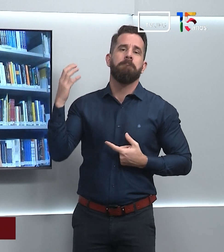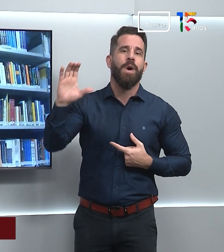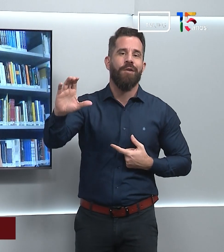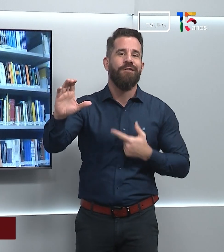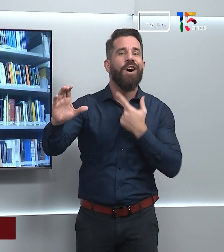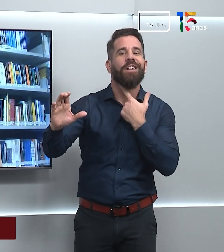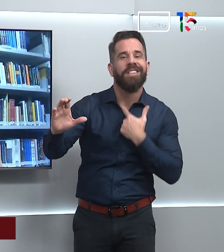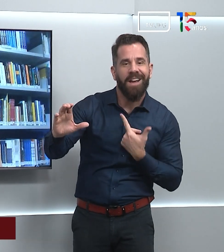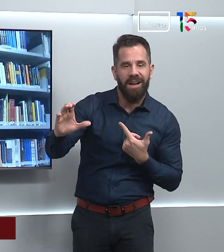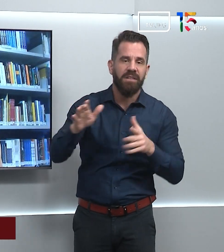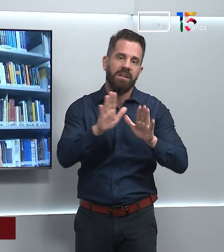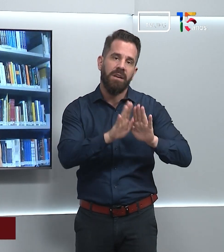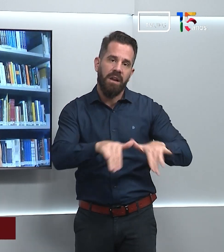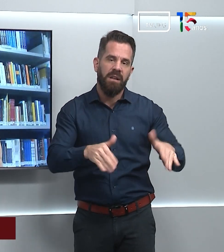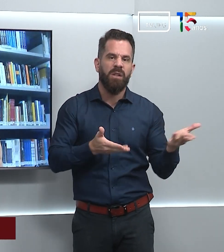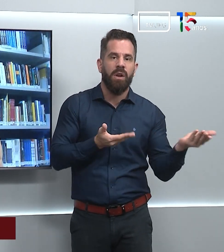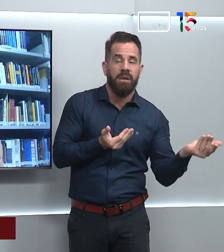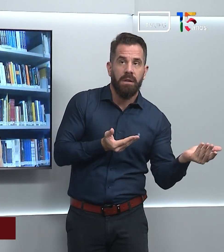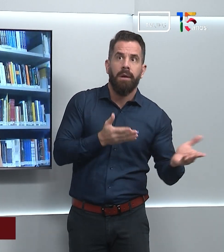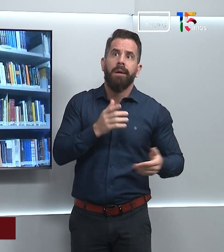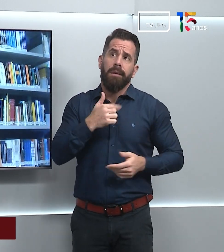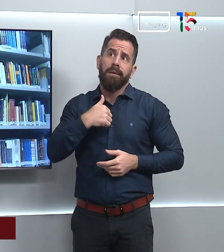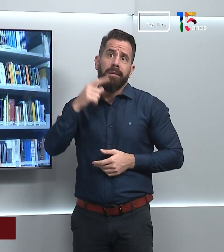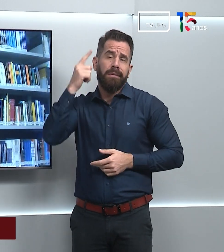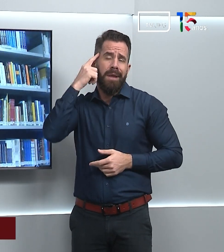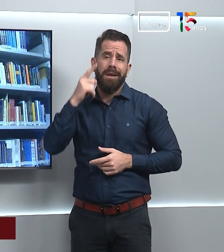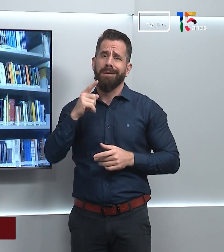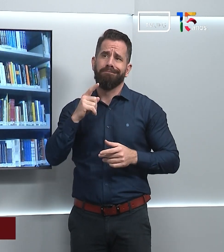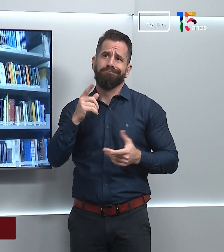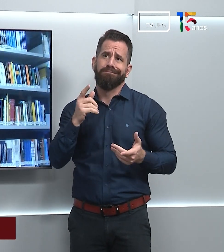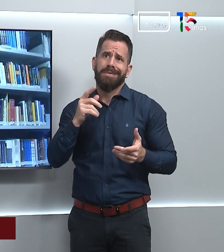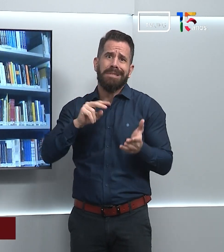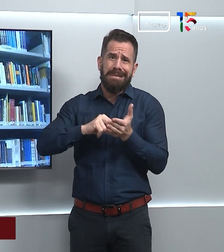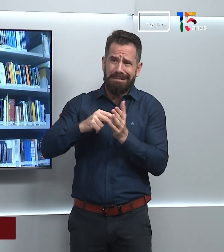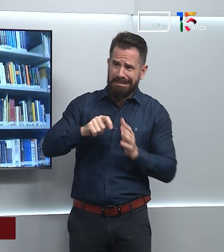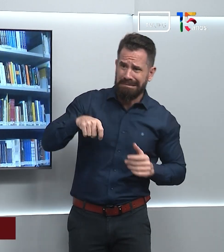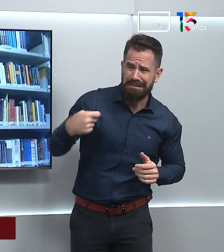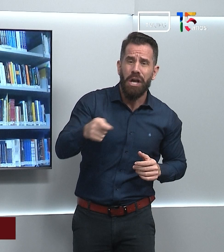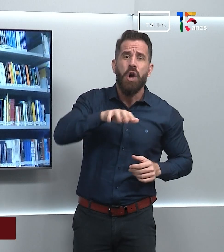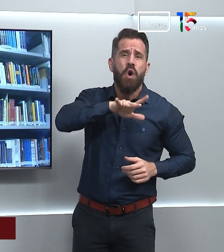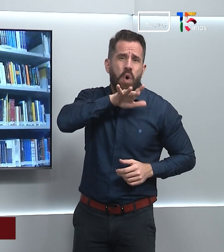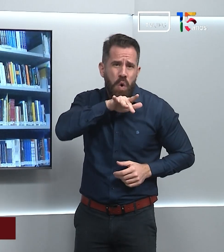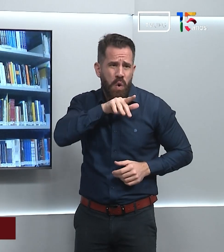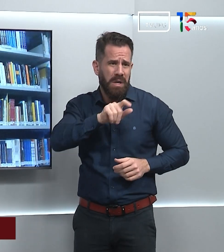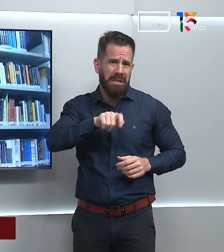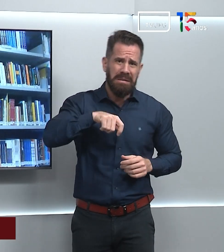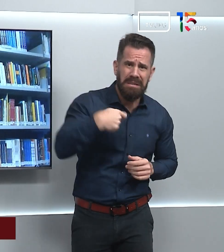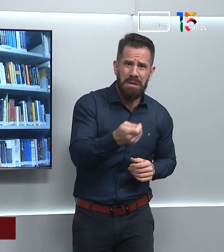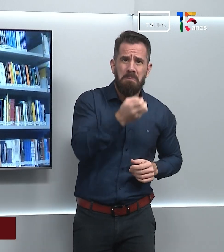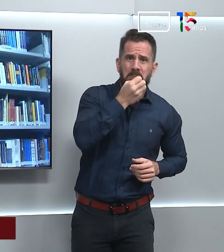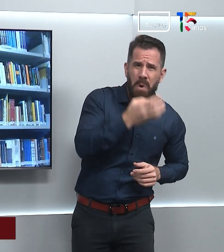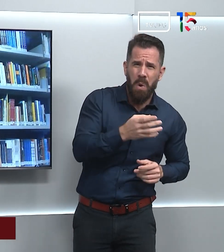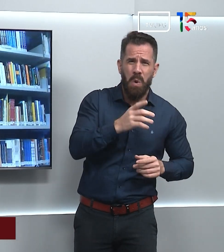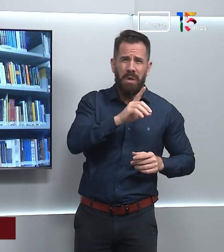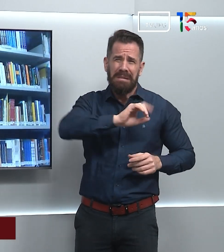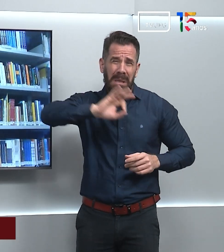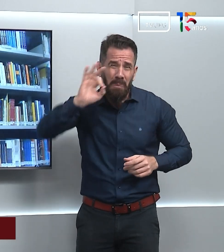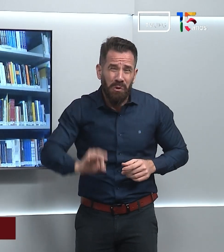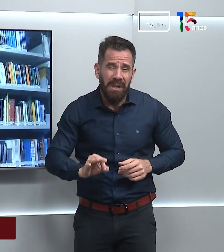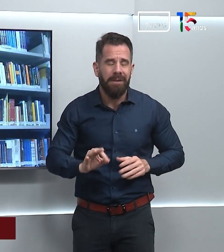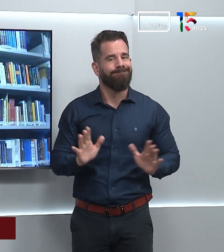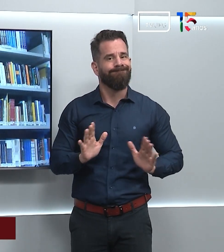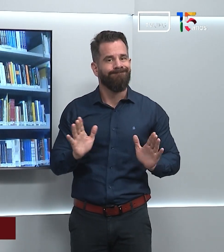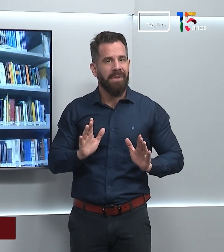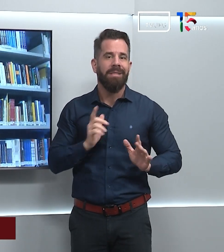dizer, nenhuma atividade ela é essencialmente boa ou essencialmente ruim. Né, ao buscar uma informação, a criança ela pode se informar, mas ela também pode